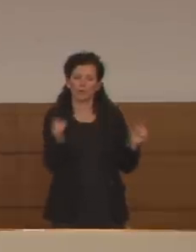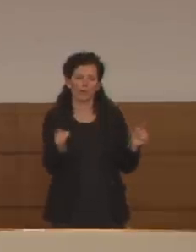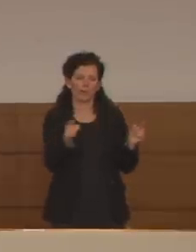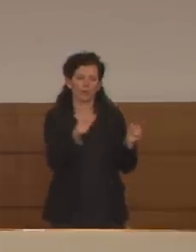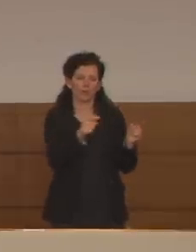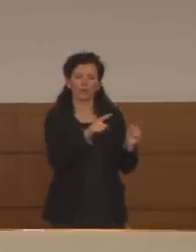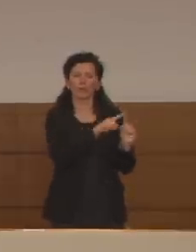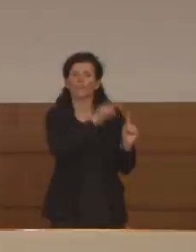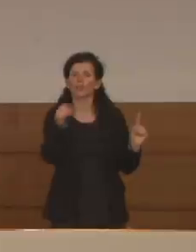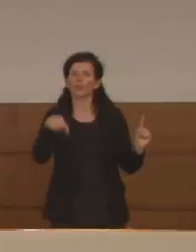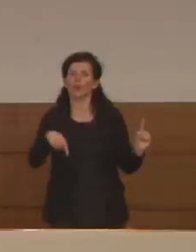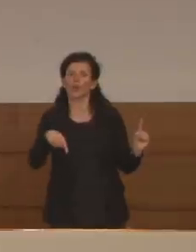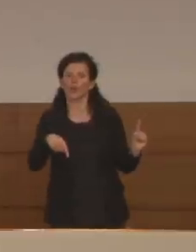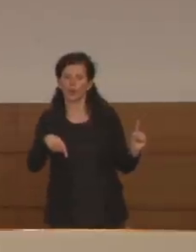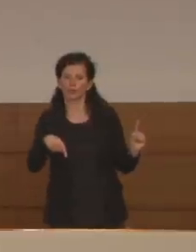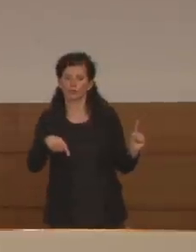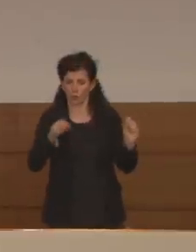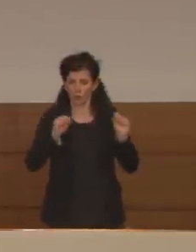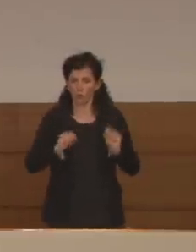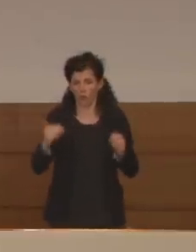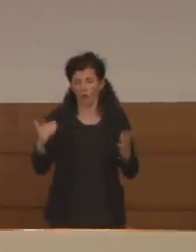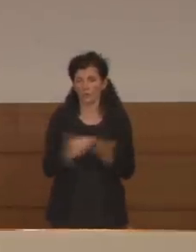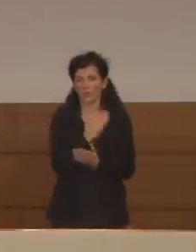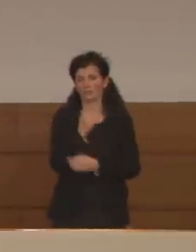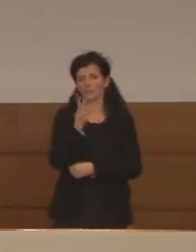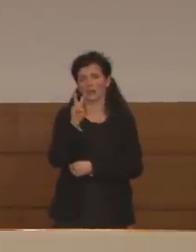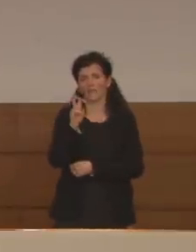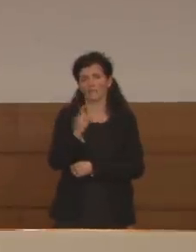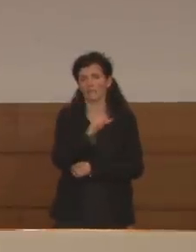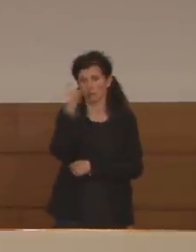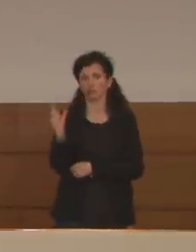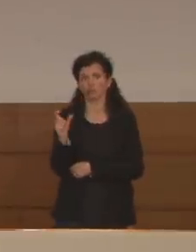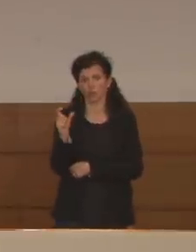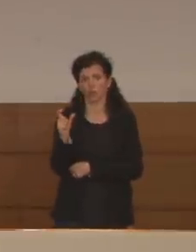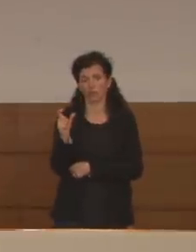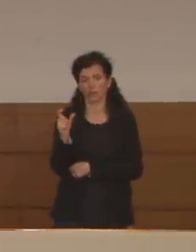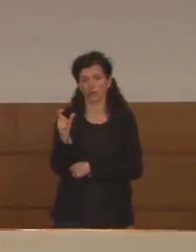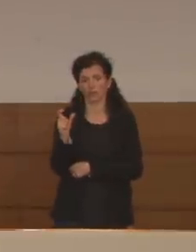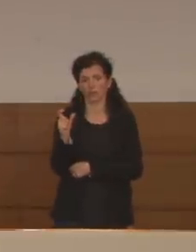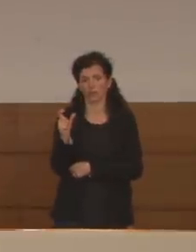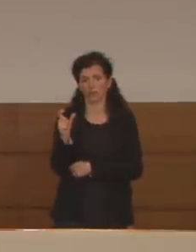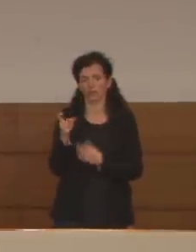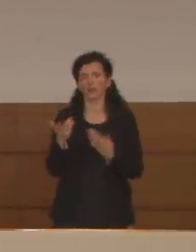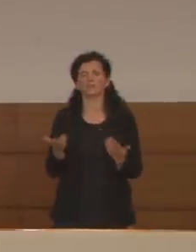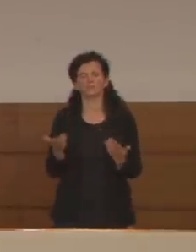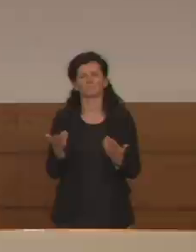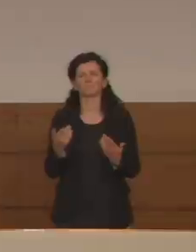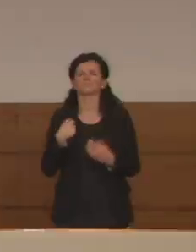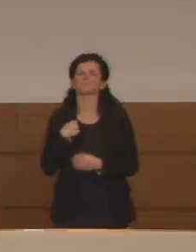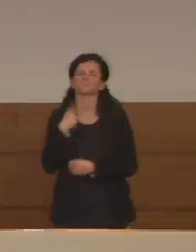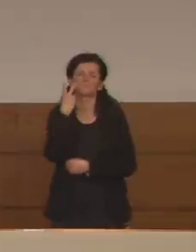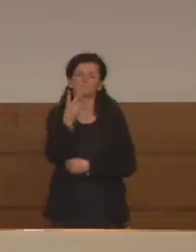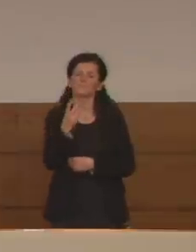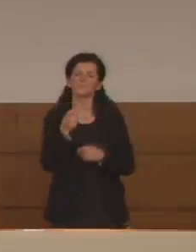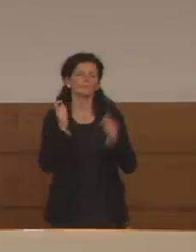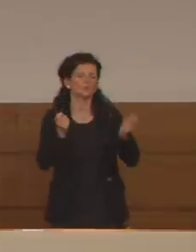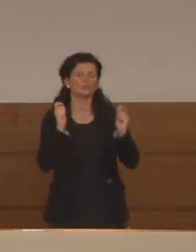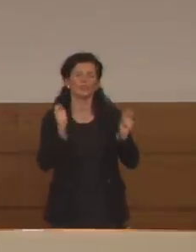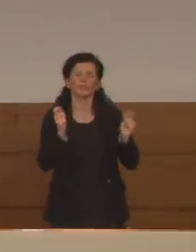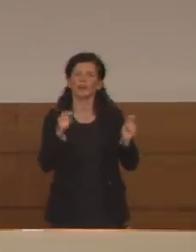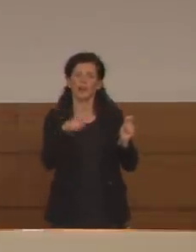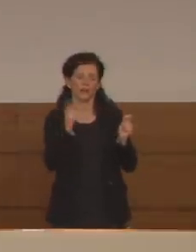possono scorrere me neanche venti giorni allora che succede che quelli che tante volte che vedo sulla stampa oggi